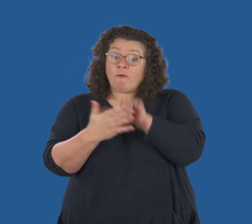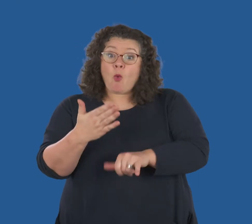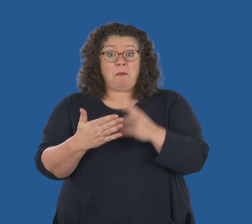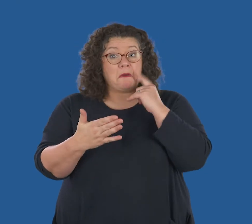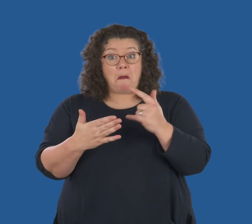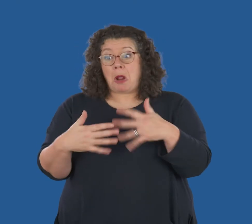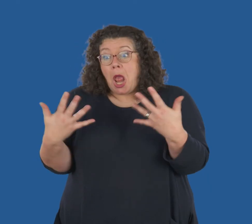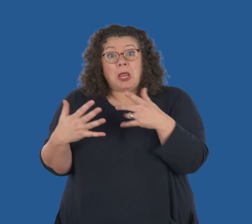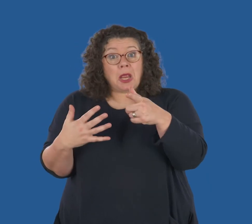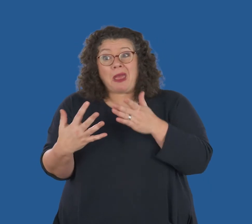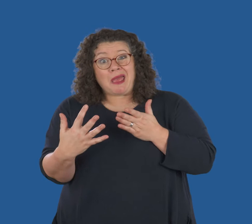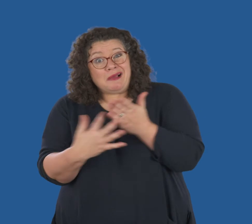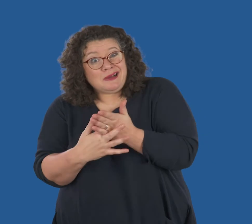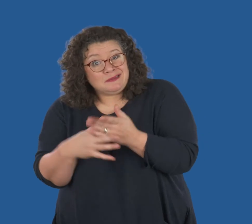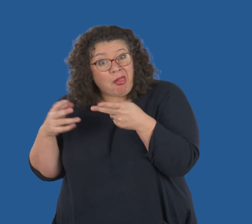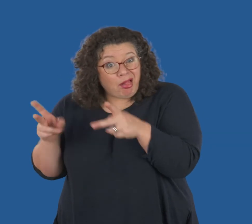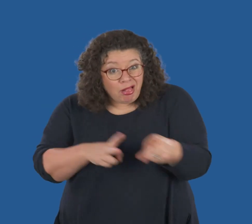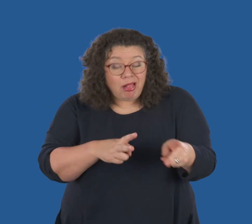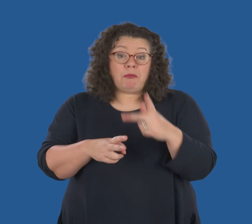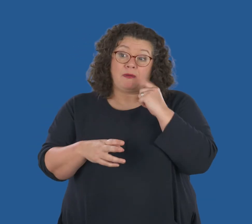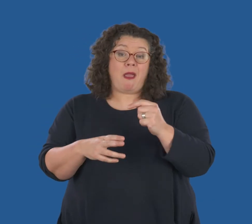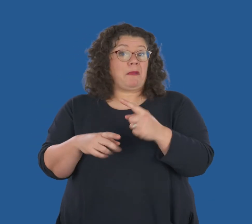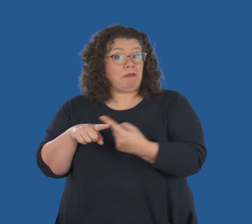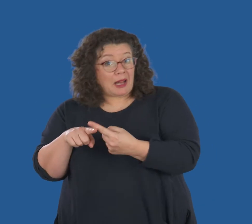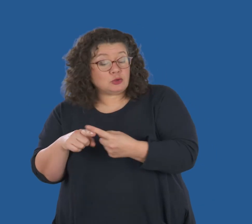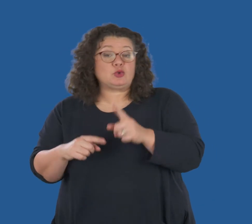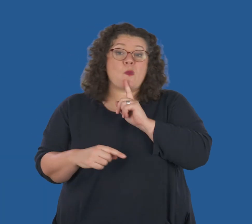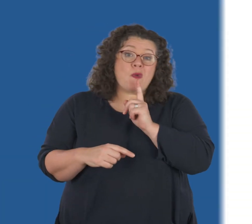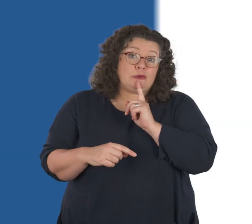mewn fformatau hygyrch ac mae ar gael yn y Gymraeg a Saesneg.